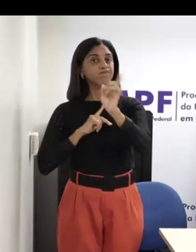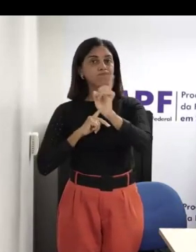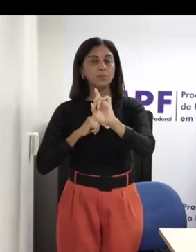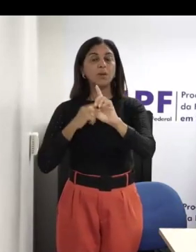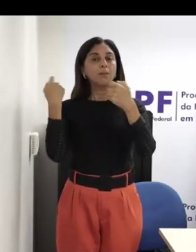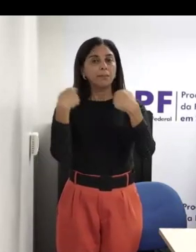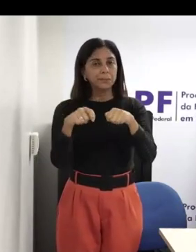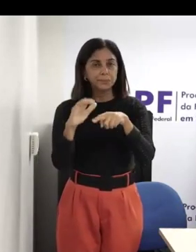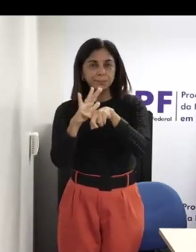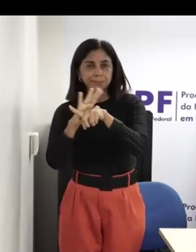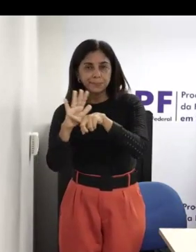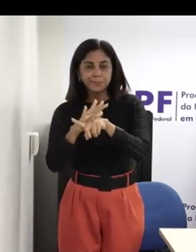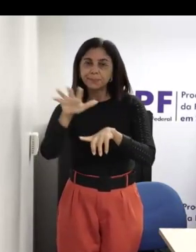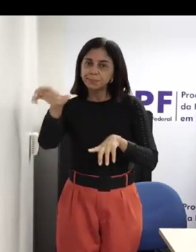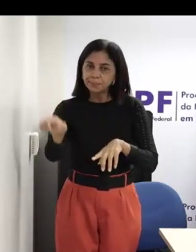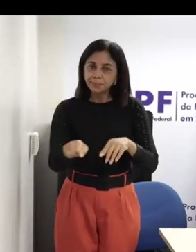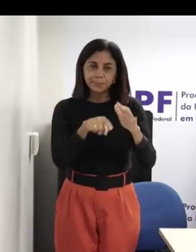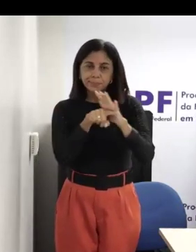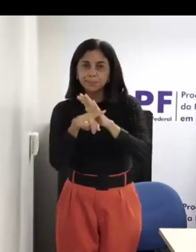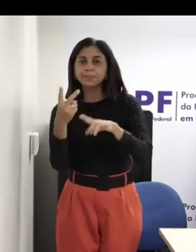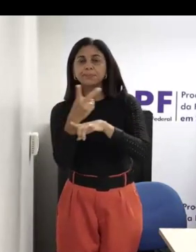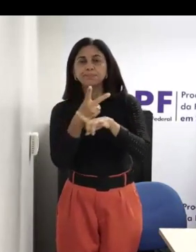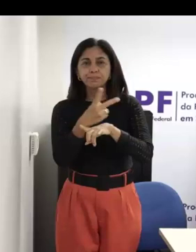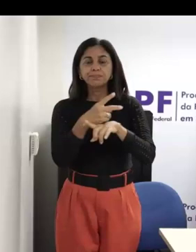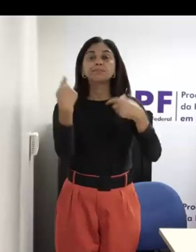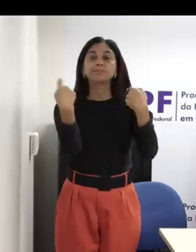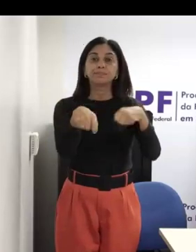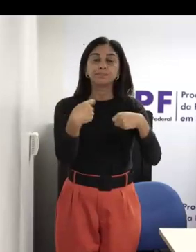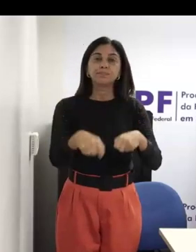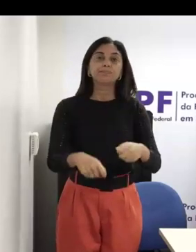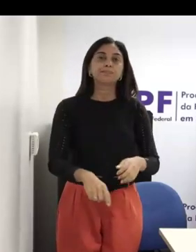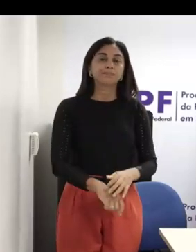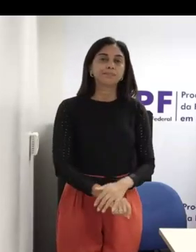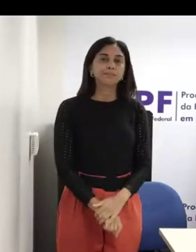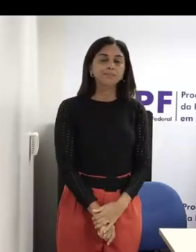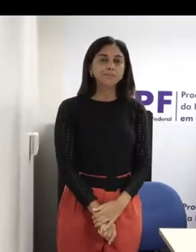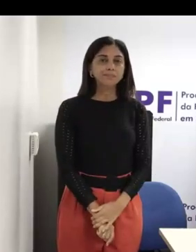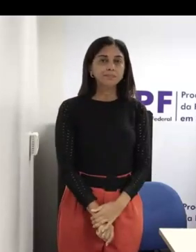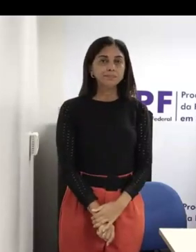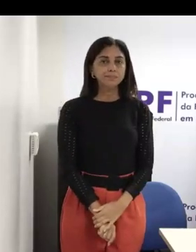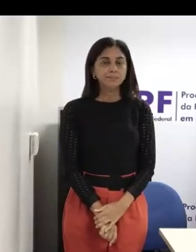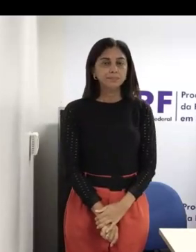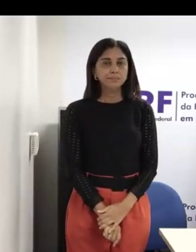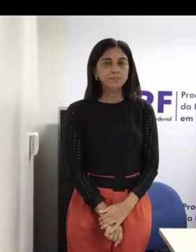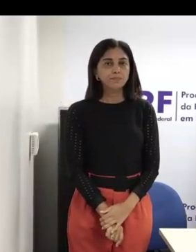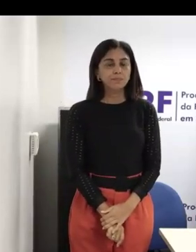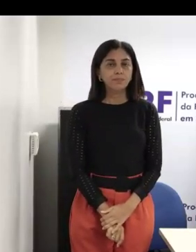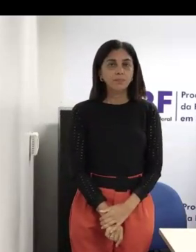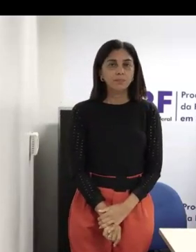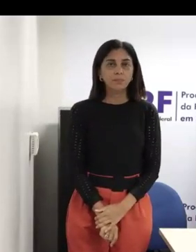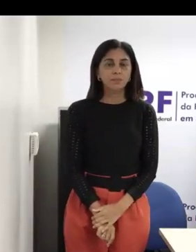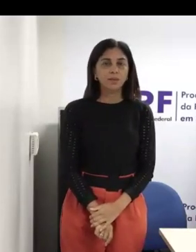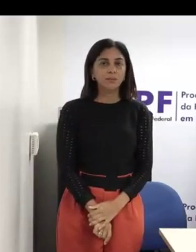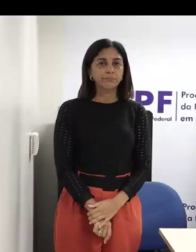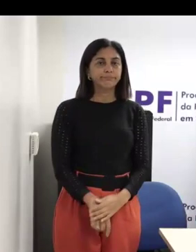deitado na sua cama e o perigo está lá Então essa também é uma outra orientação que a gente faz aos pais acredito que não esteja eu orientando os pais a fazer